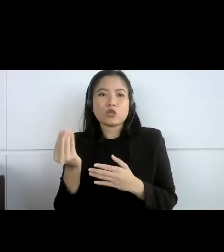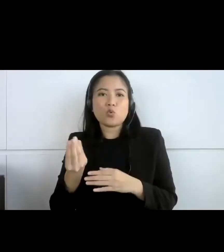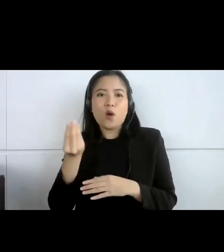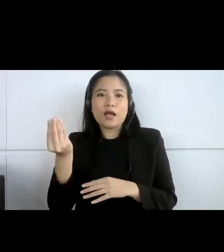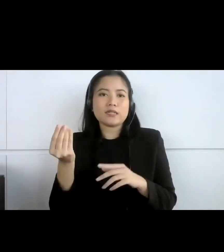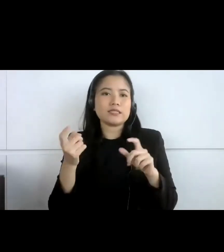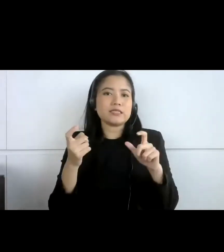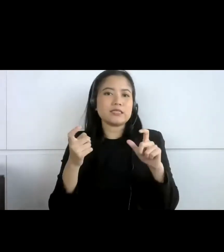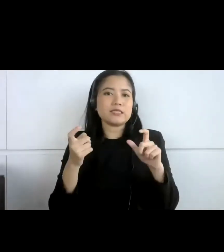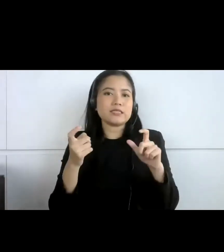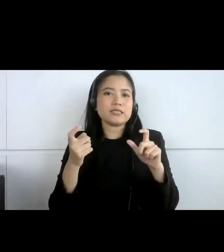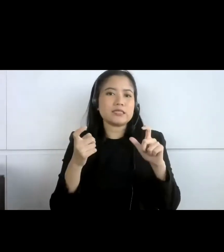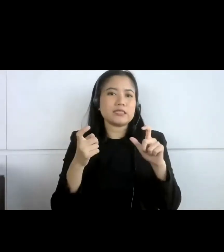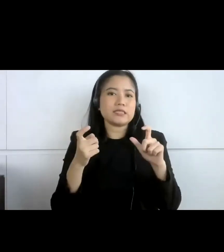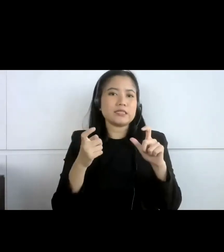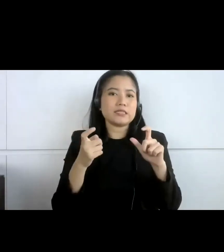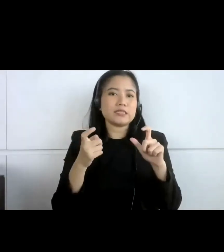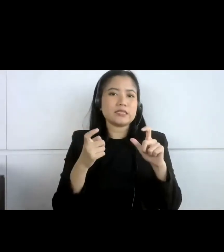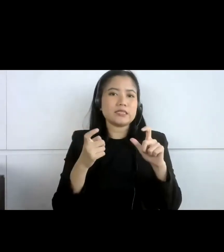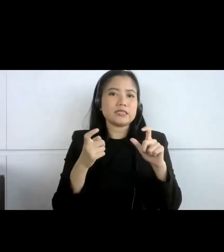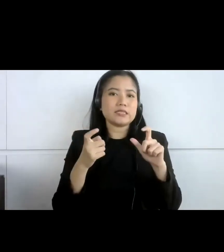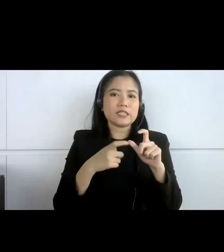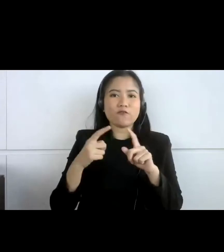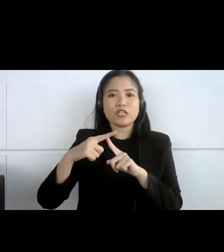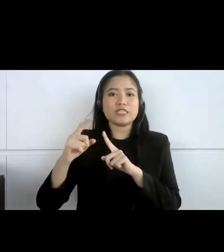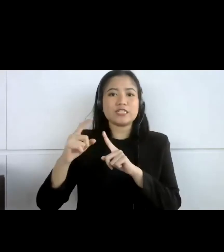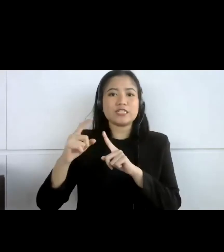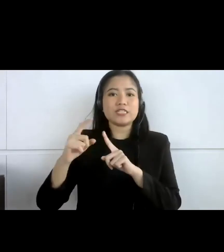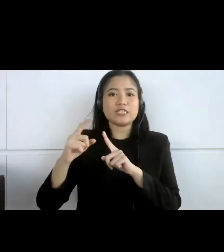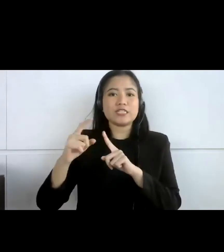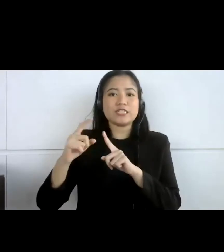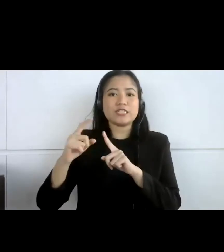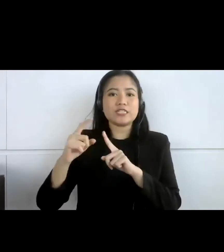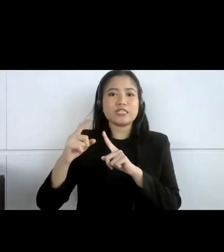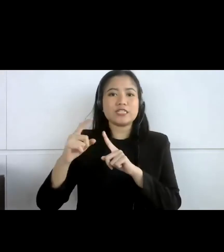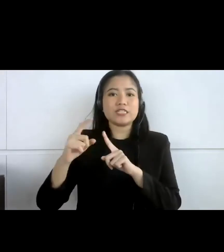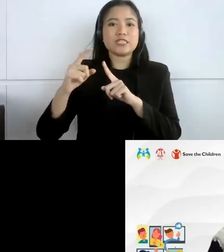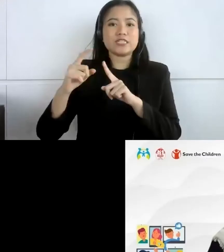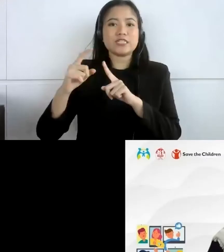Sri Wahyuningsih, Direktur Sekolah Dasar Kemendikbudristek.